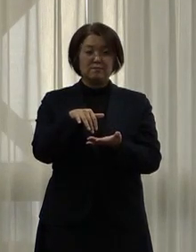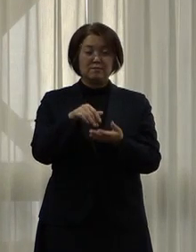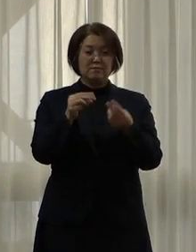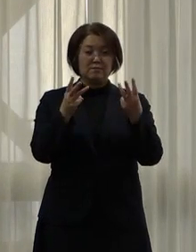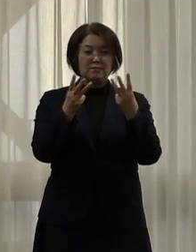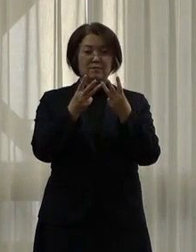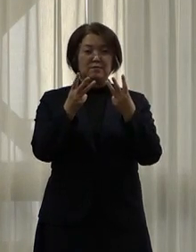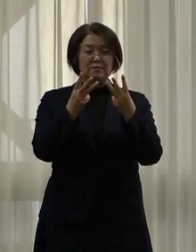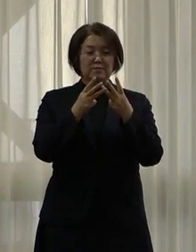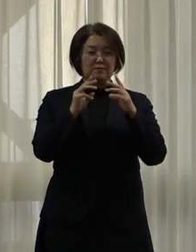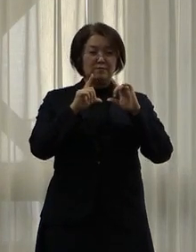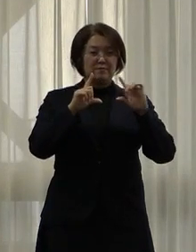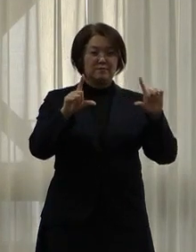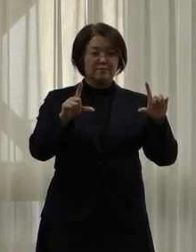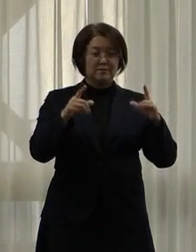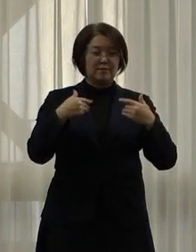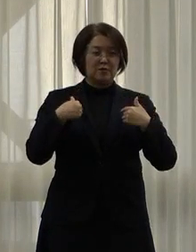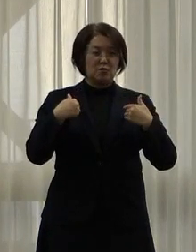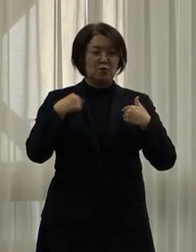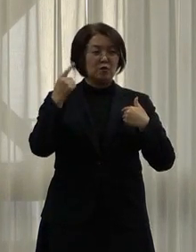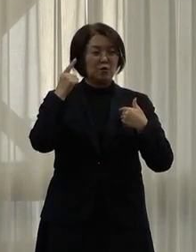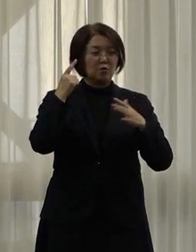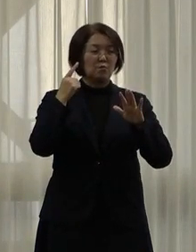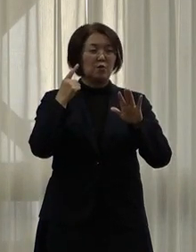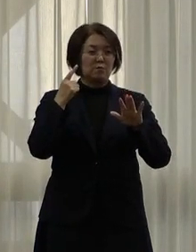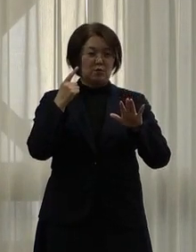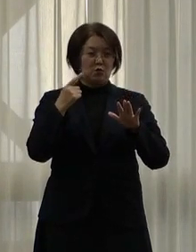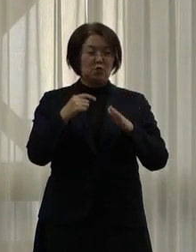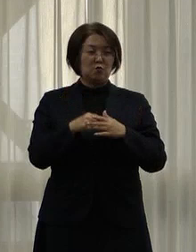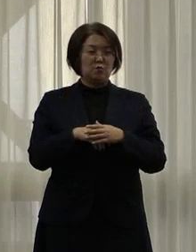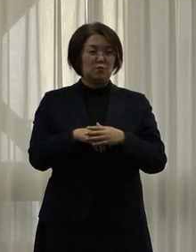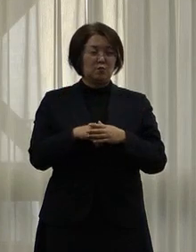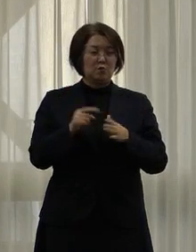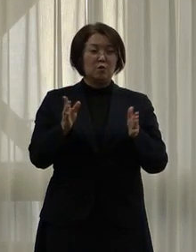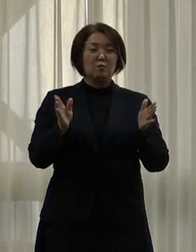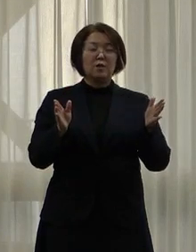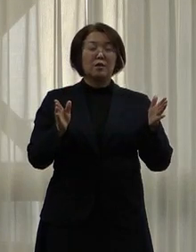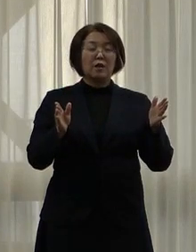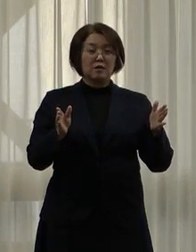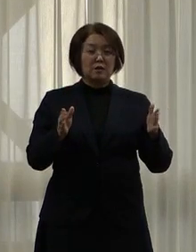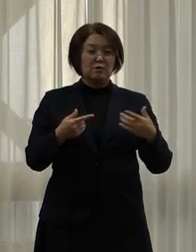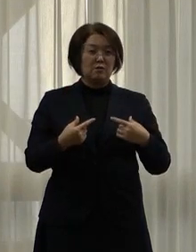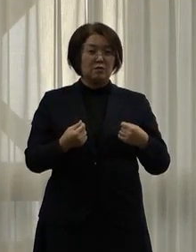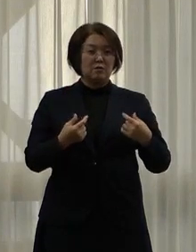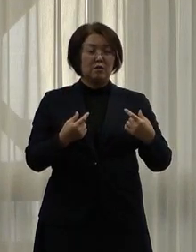数字を出さなければならないと考えておりますので、それまでにはしっかりとした